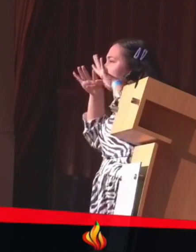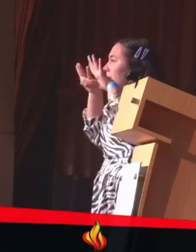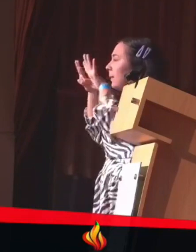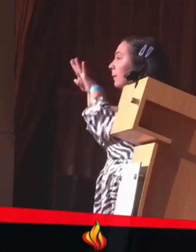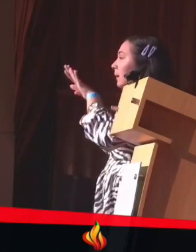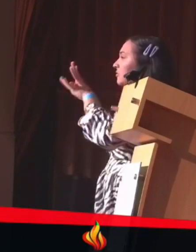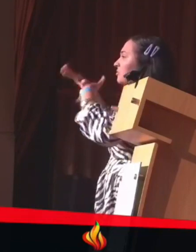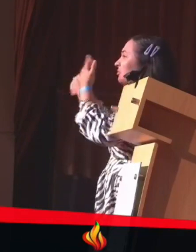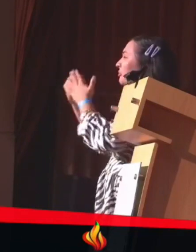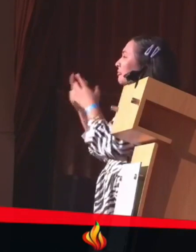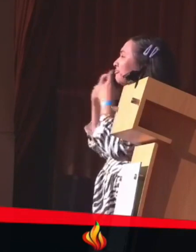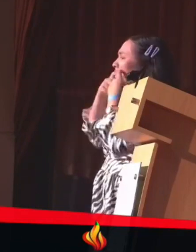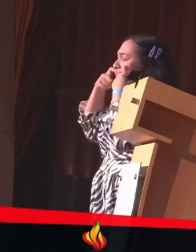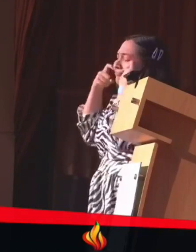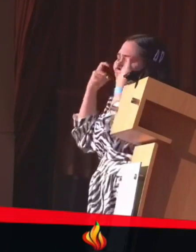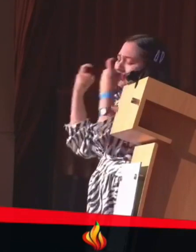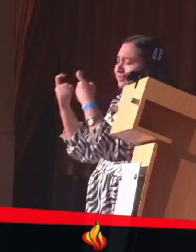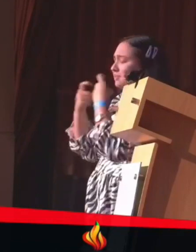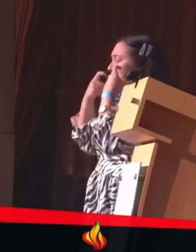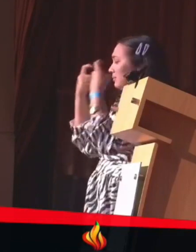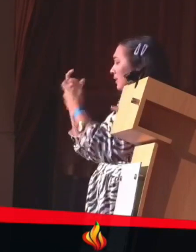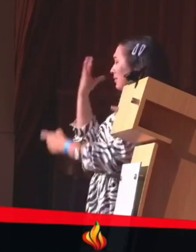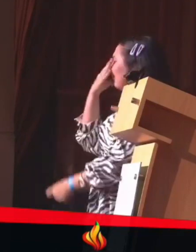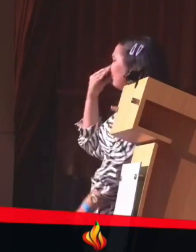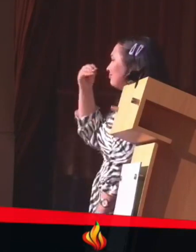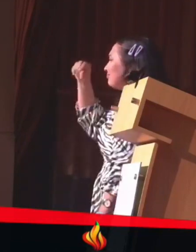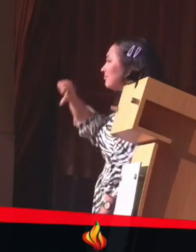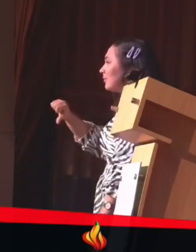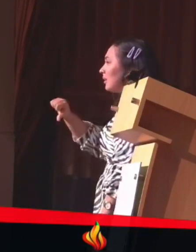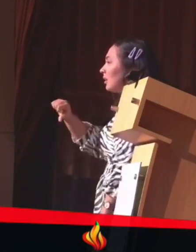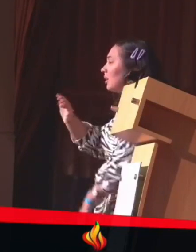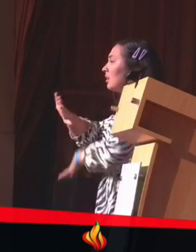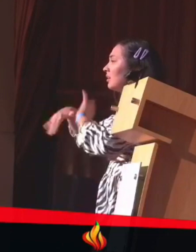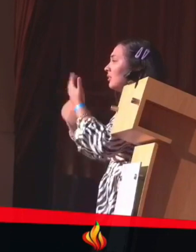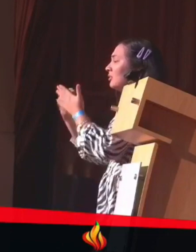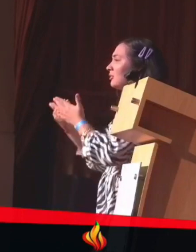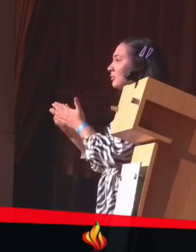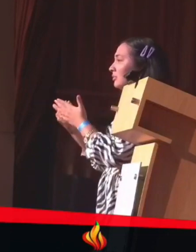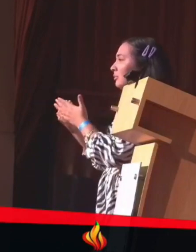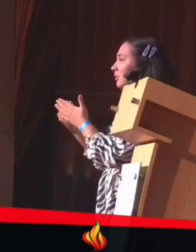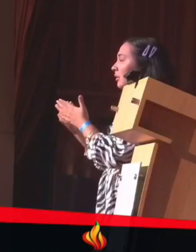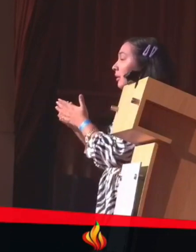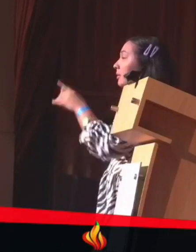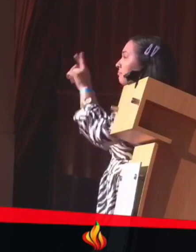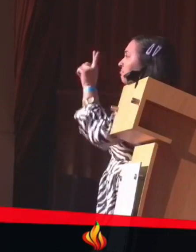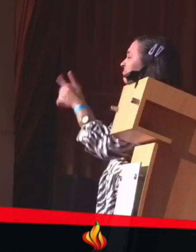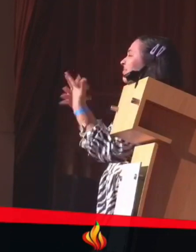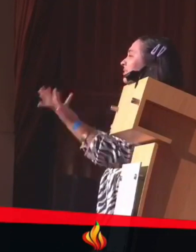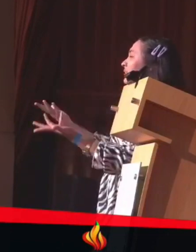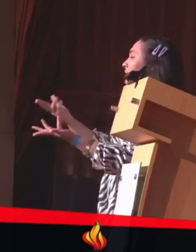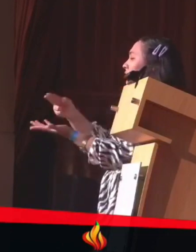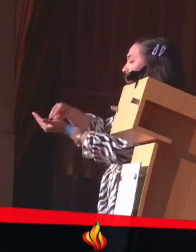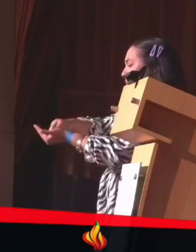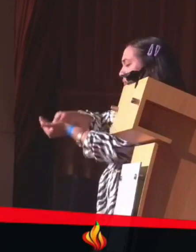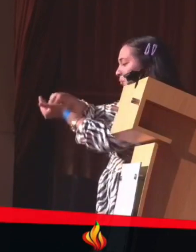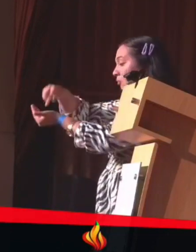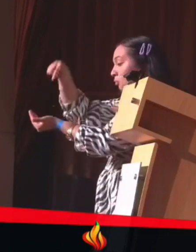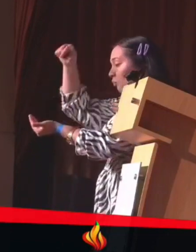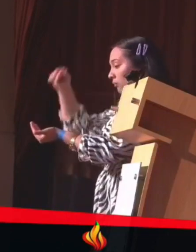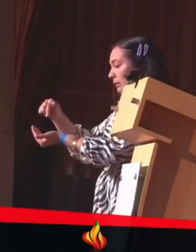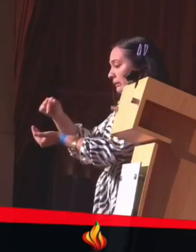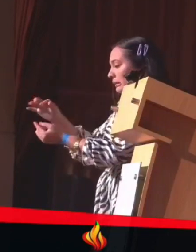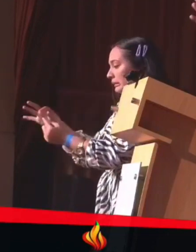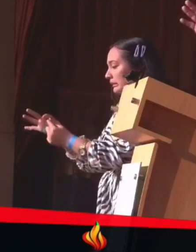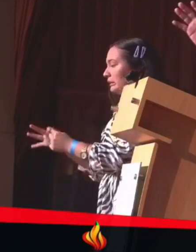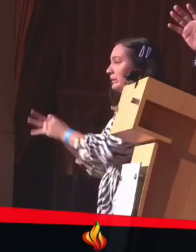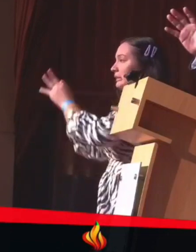pecado por pecado, maldad por maldad, abismo llama abismo. Pero había un hombre que tenía una frecuencia diferente, oyó a